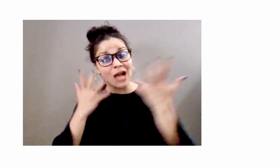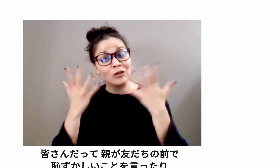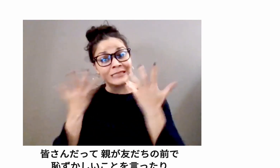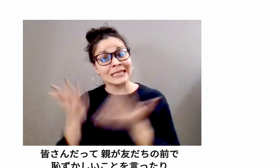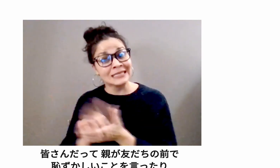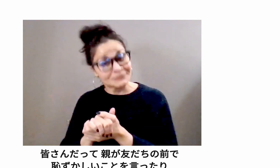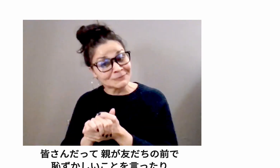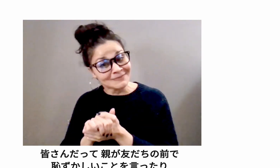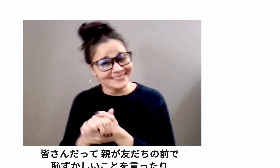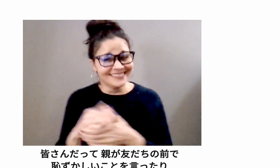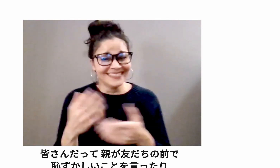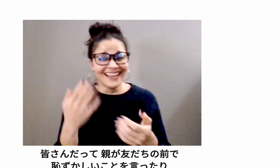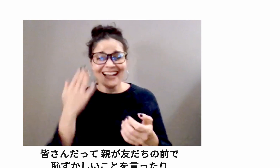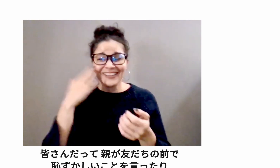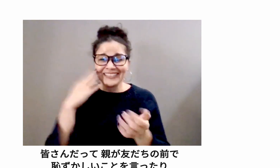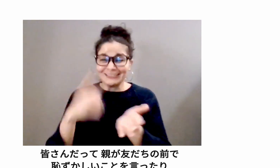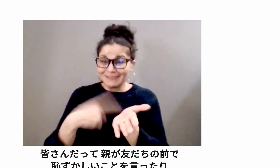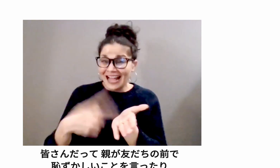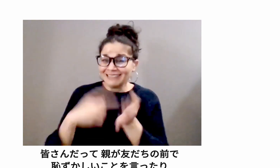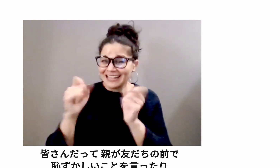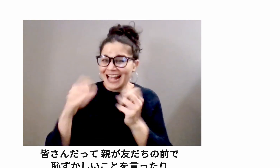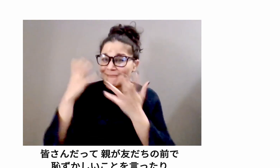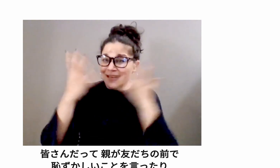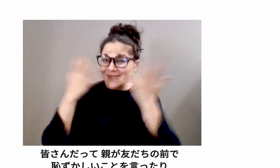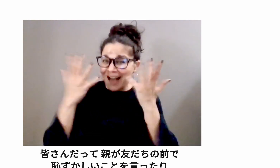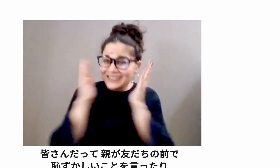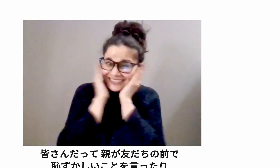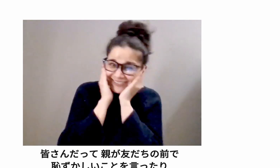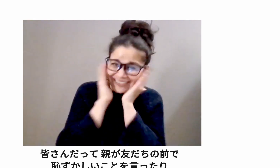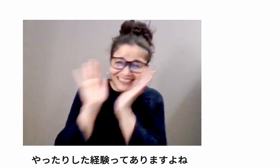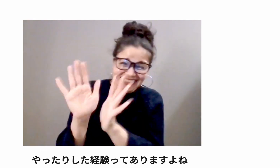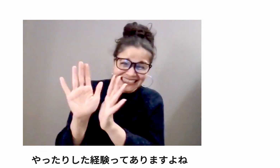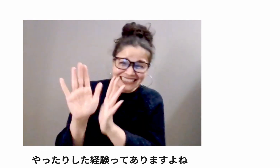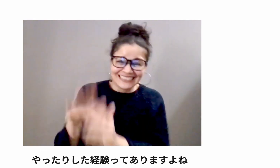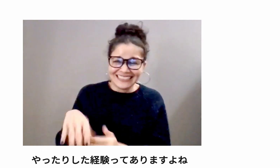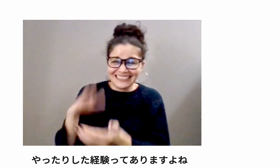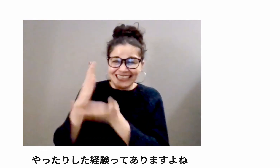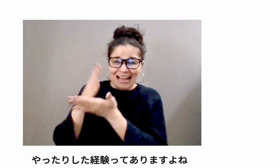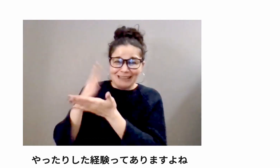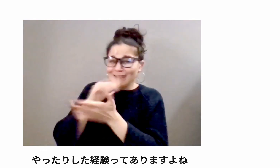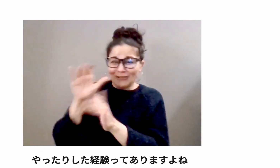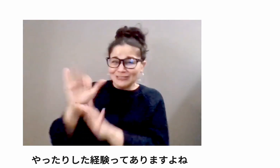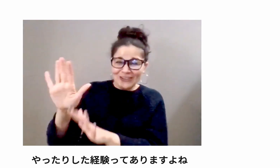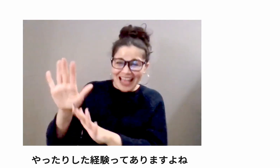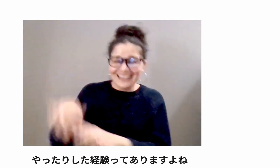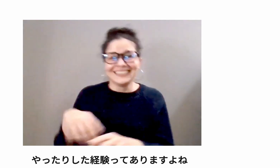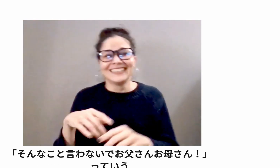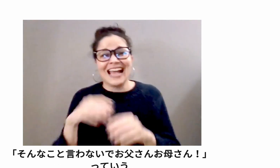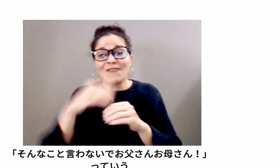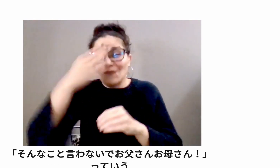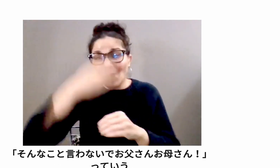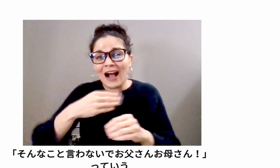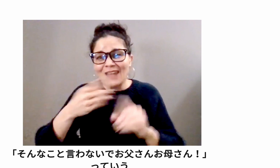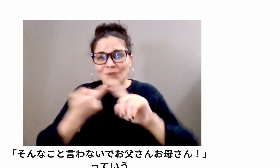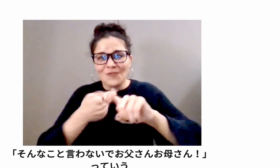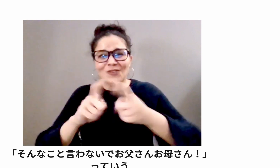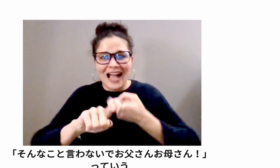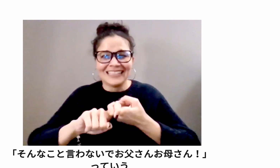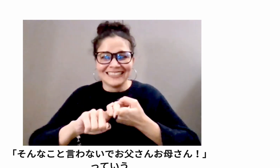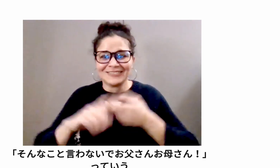もちろん皆さんだってそのお父さんとお母さんが友達の前で恥ずかしいこと言ったりやったりすることってありますよね。そんなこと、もうそんなこと言わないでお父さんお母さん